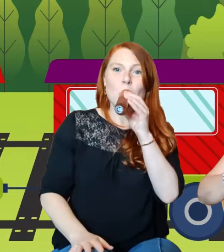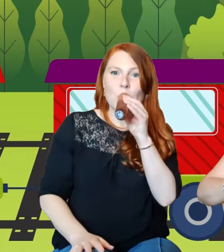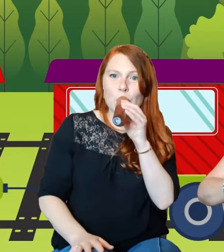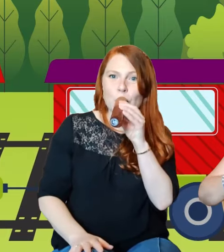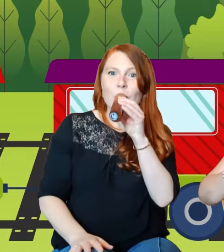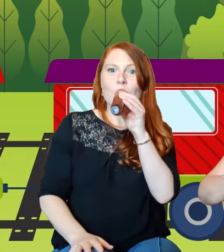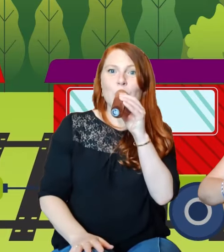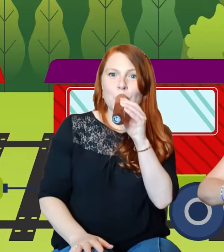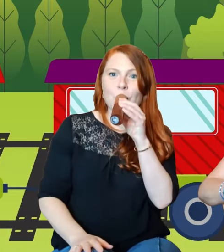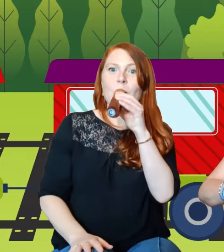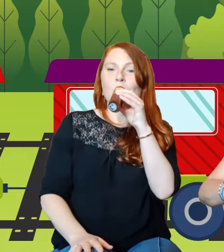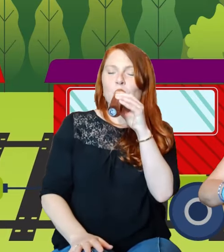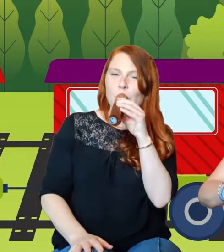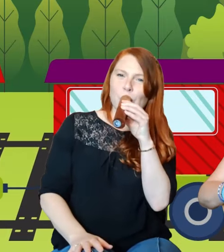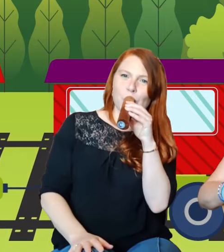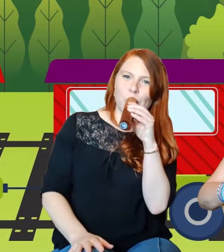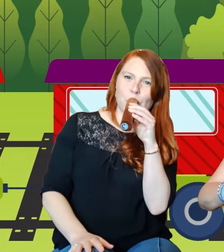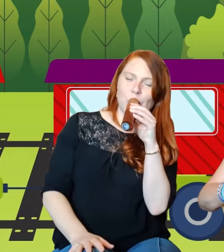chanter.